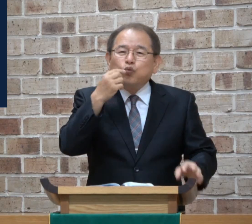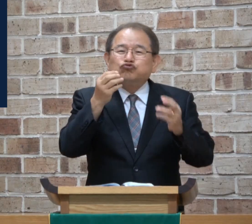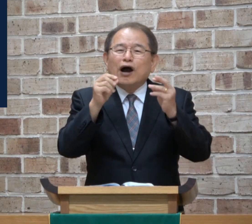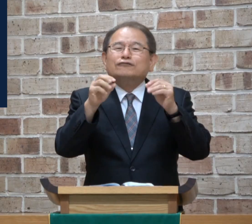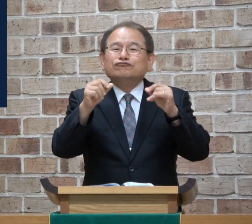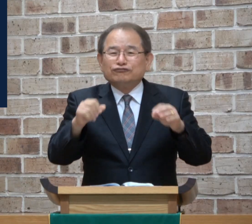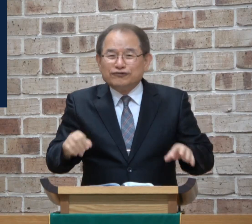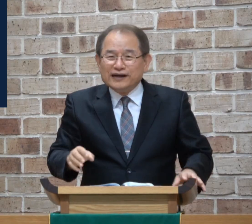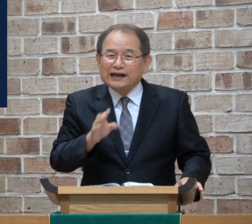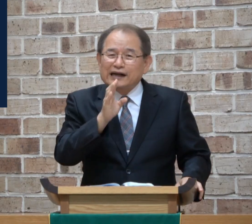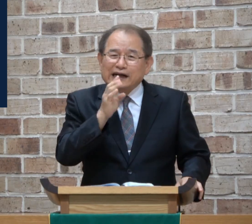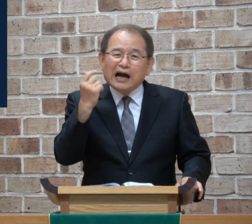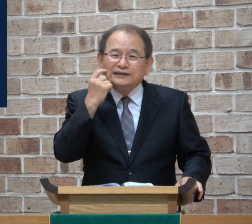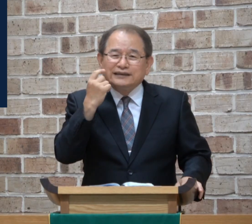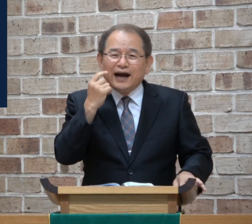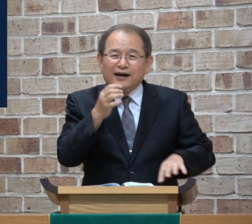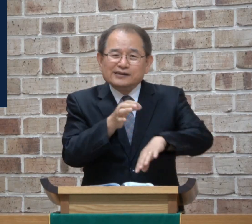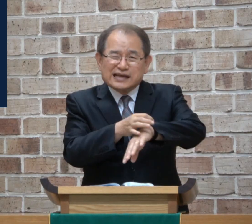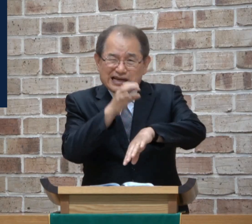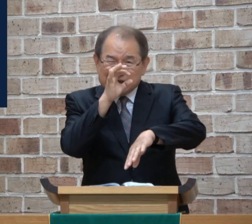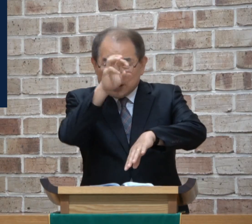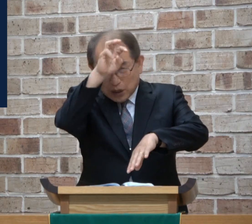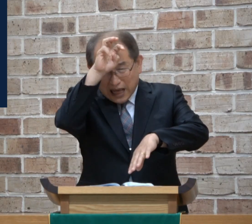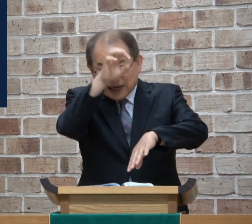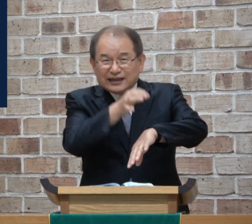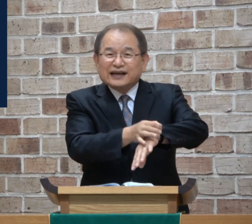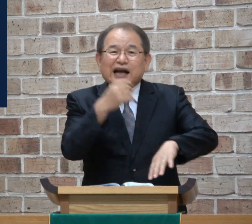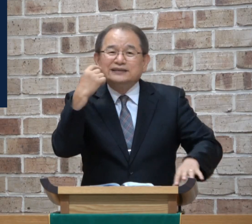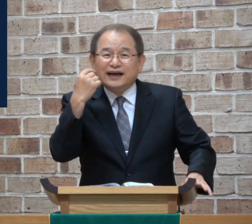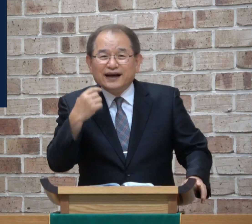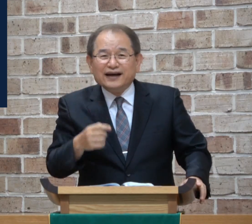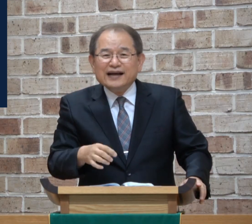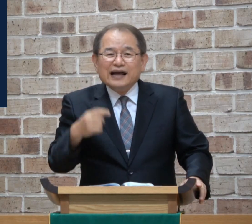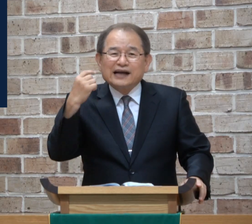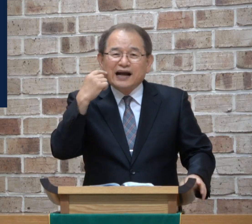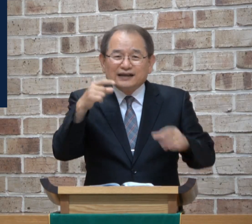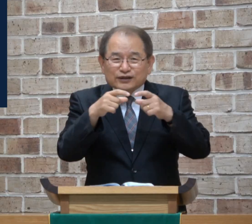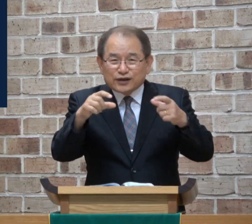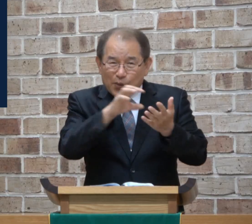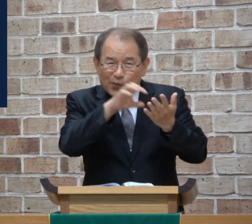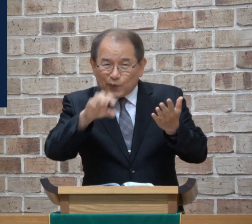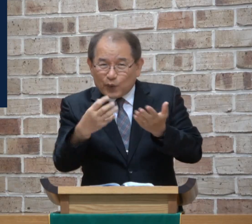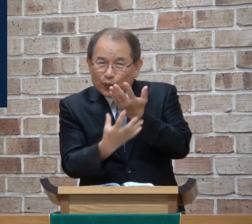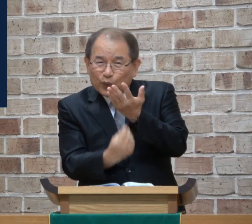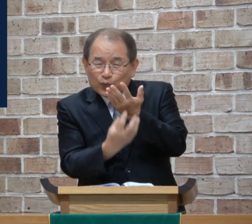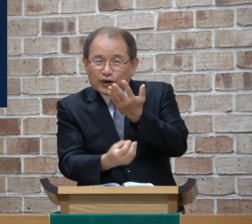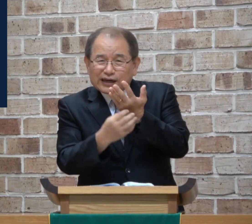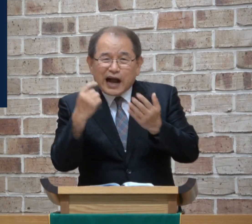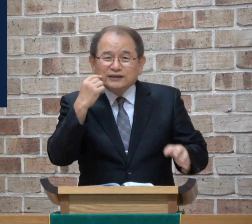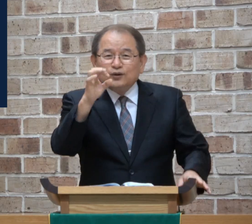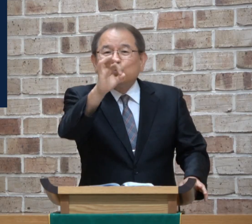참기름이 있고, 가짜 고춧가루가 있고, 가짜 명품 시계도 있습니다. 그리고 위조 지폐에 돈도